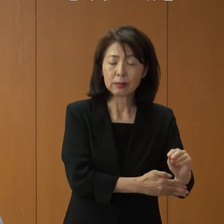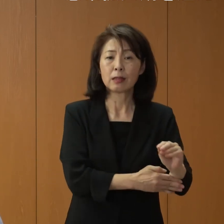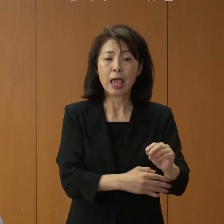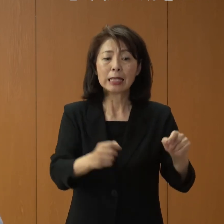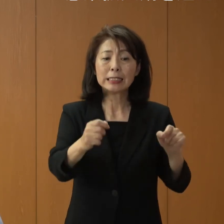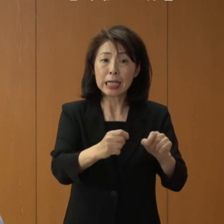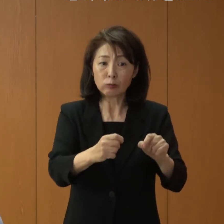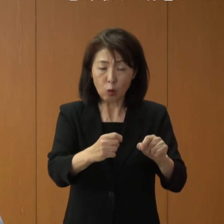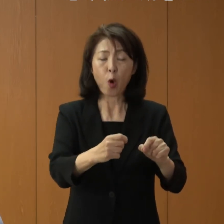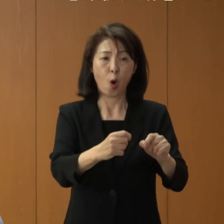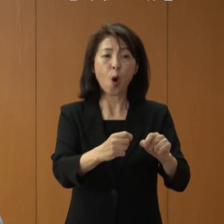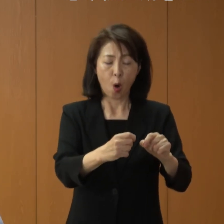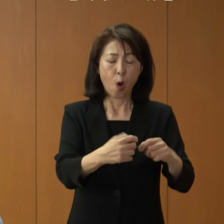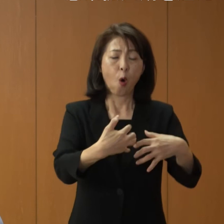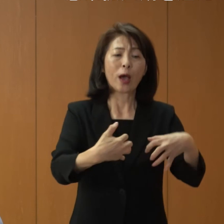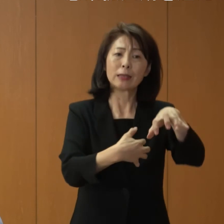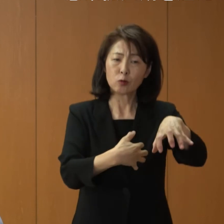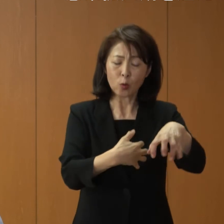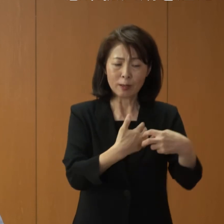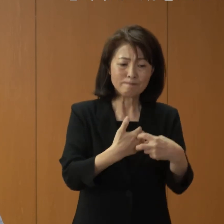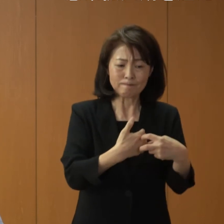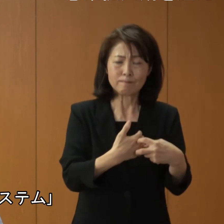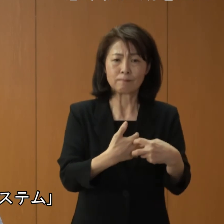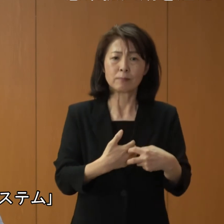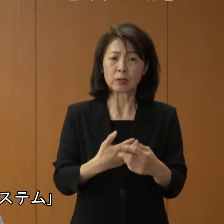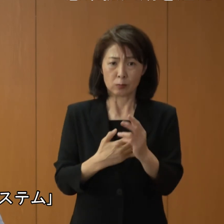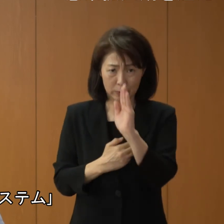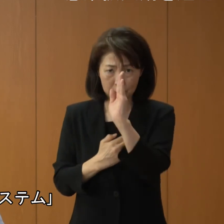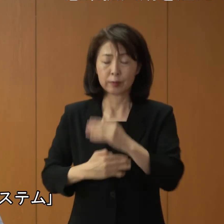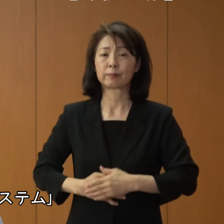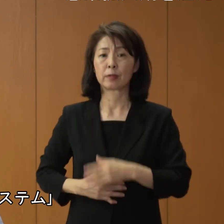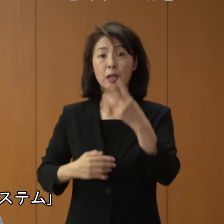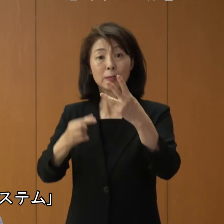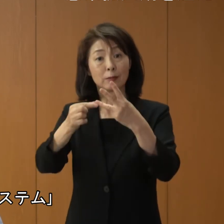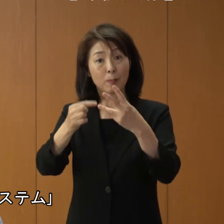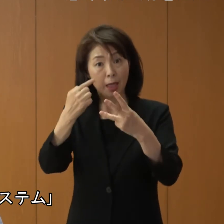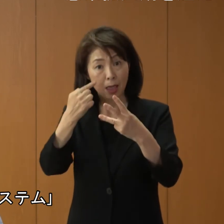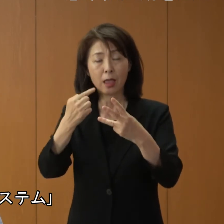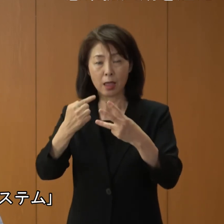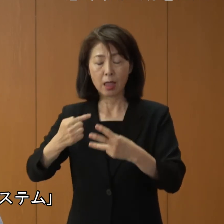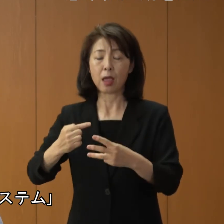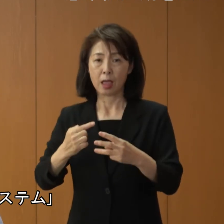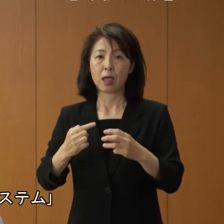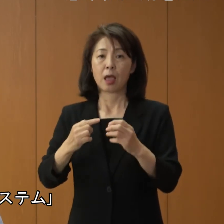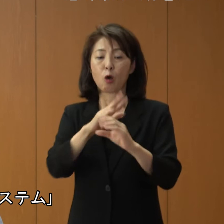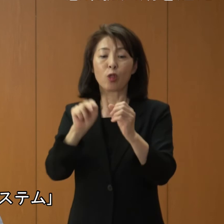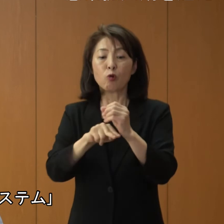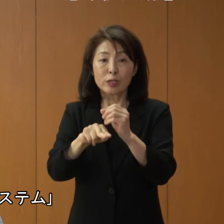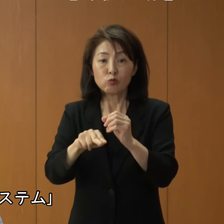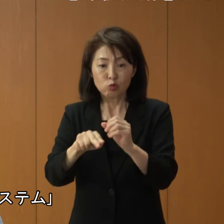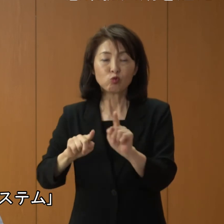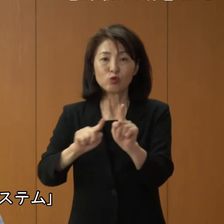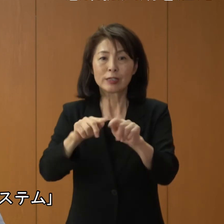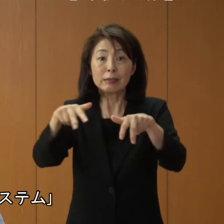し、検査を受診してください。3つは、兵庫県新型コロナ追跡システムへの登